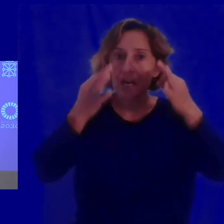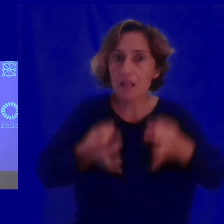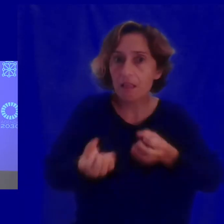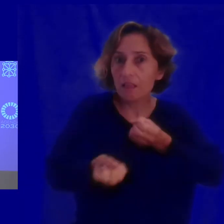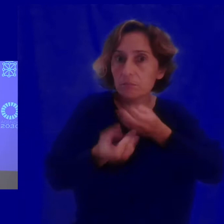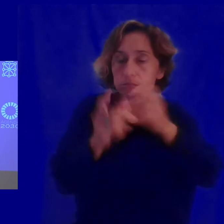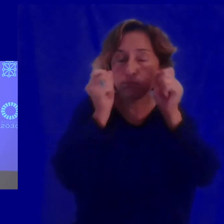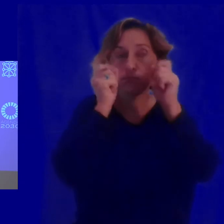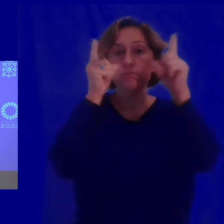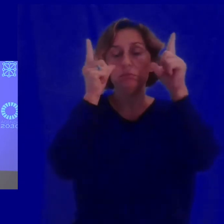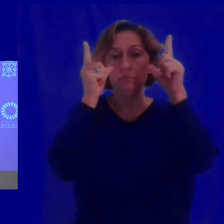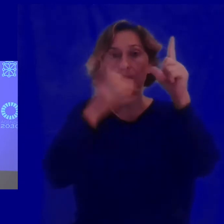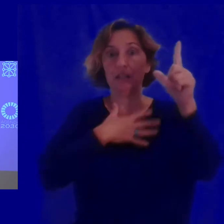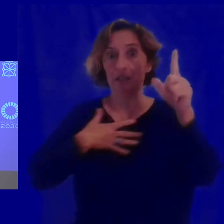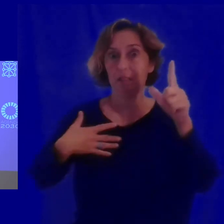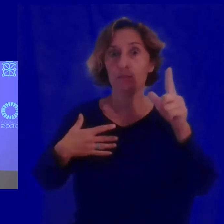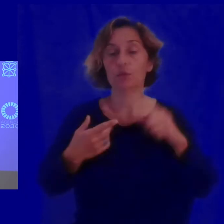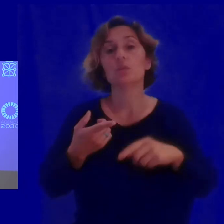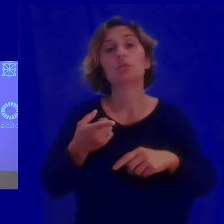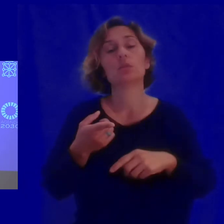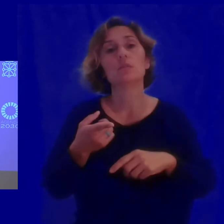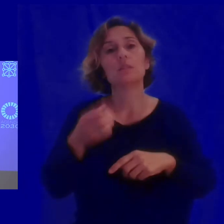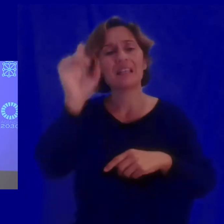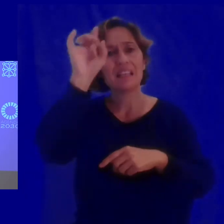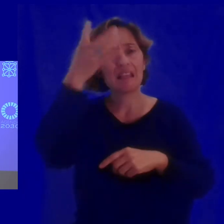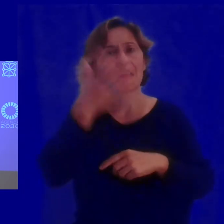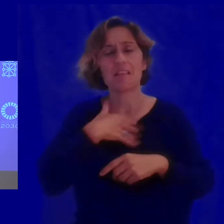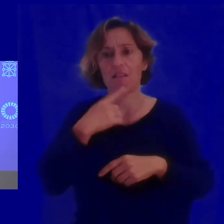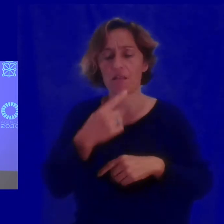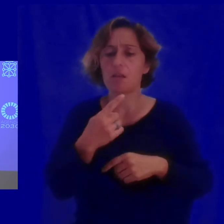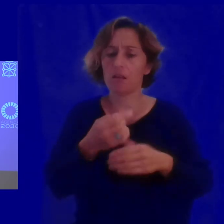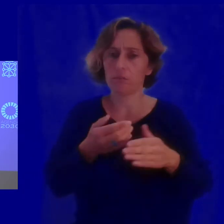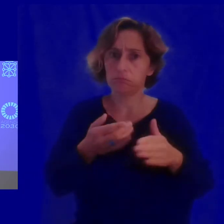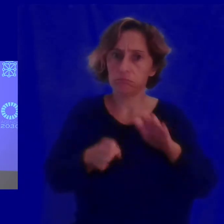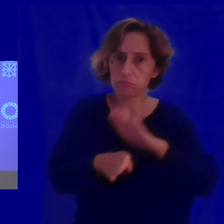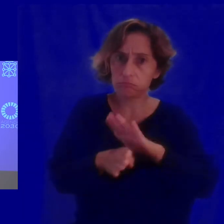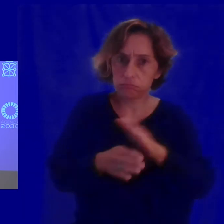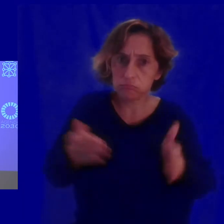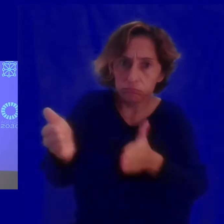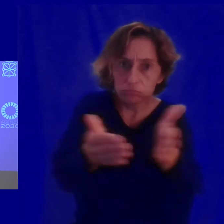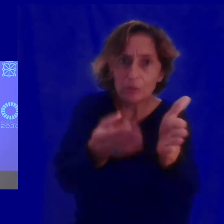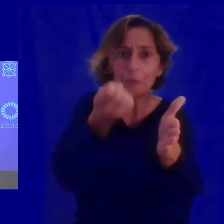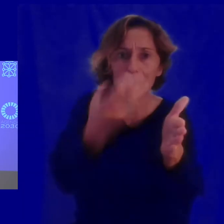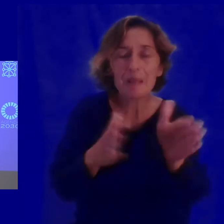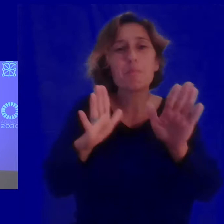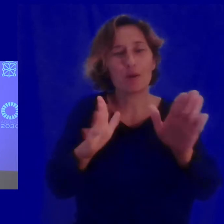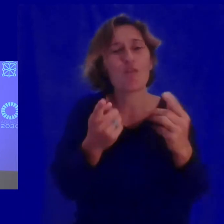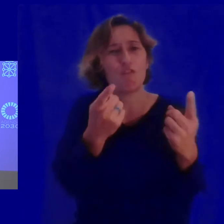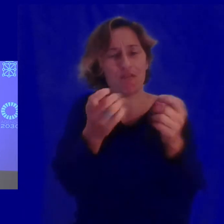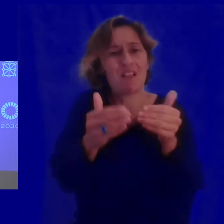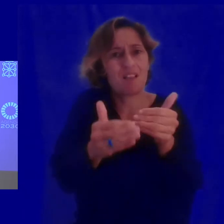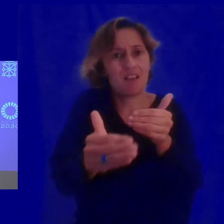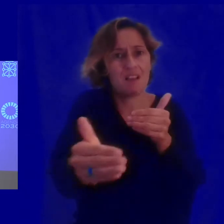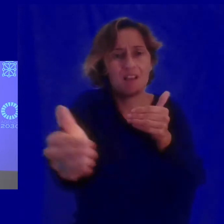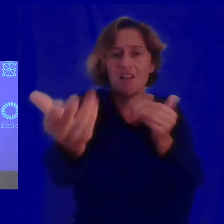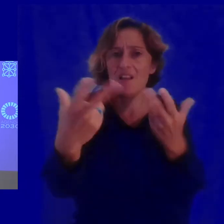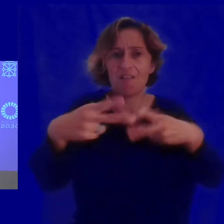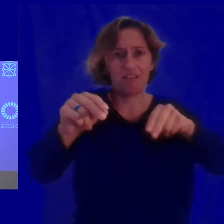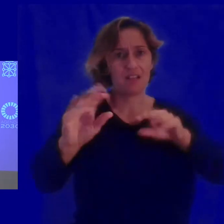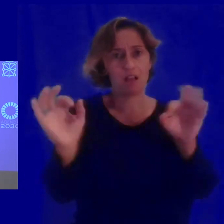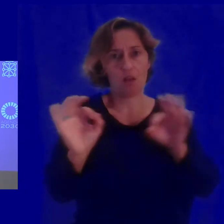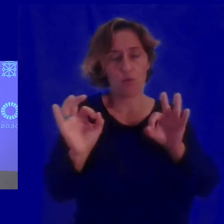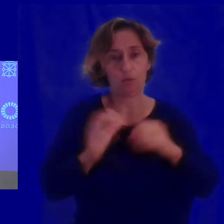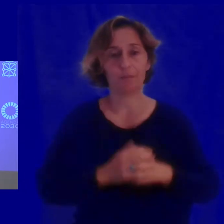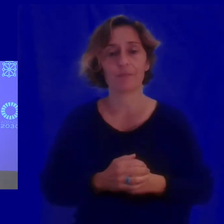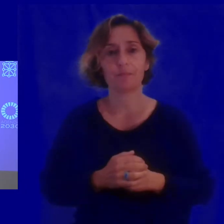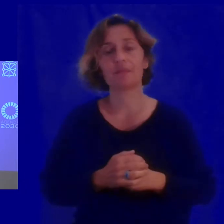y reforzar una idea, que vamos por el buen camino, pero que queda mucho por andar. Si se lograran consolidar